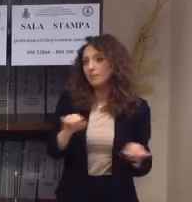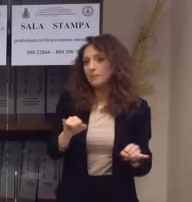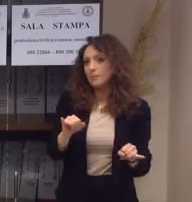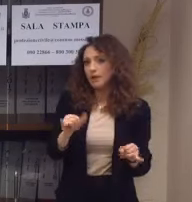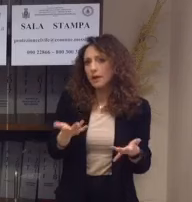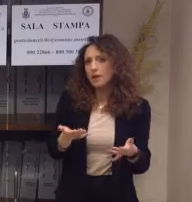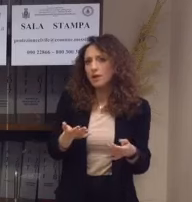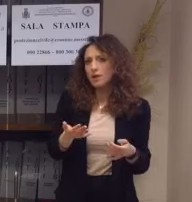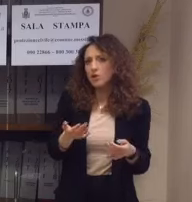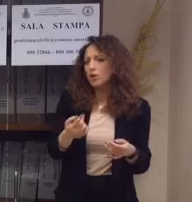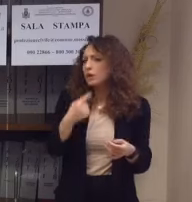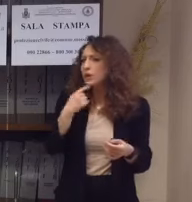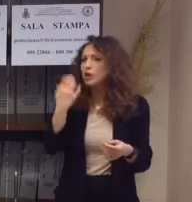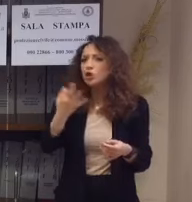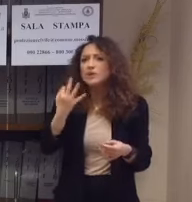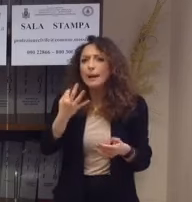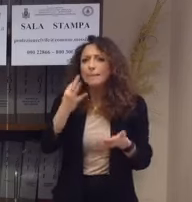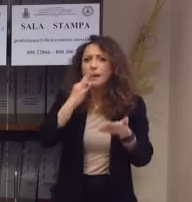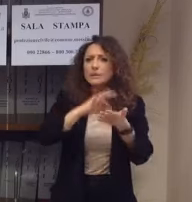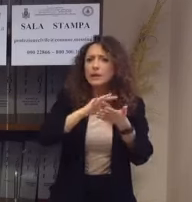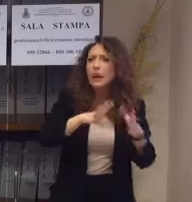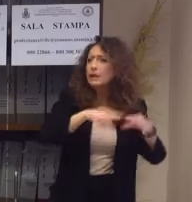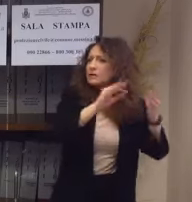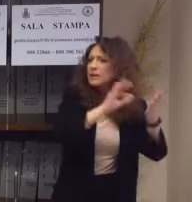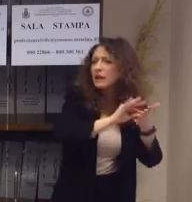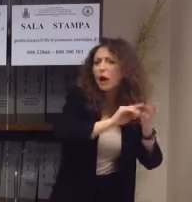scendere ai dirigenti che io